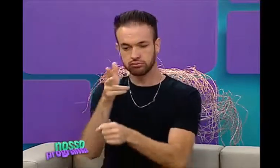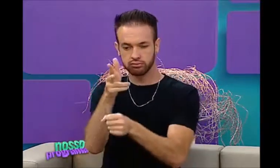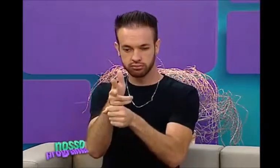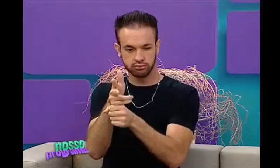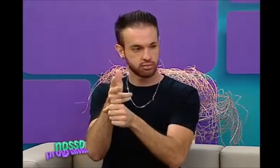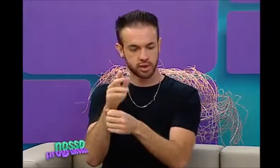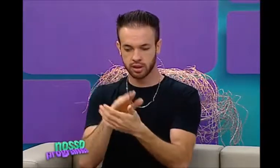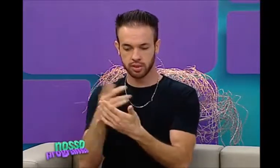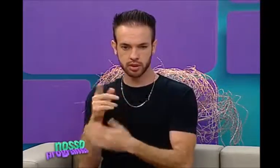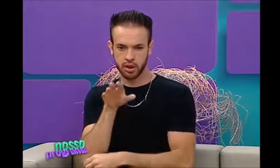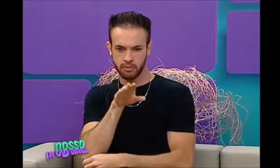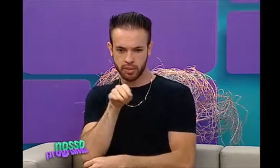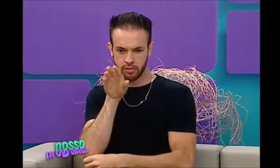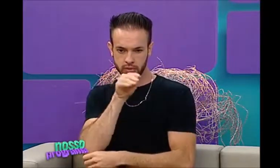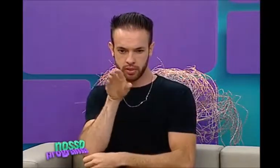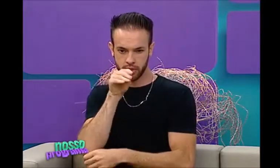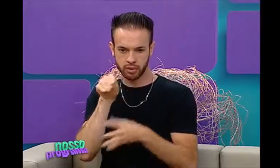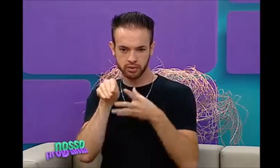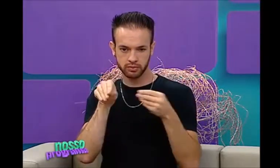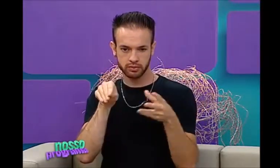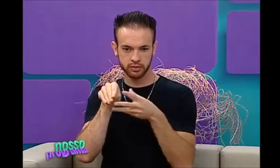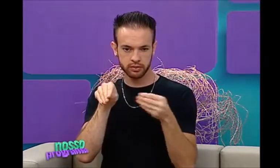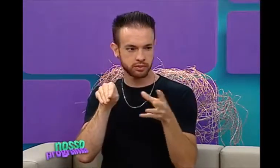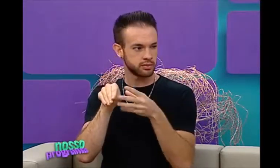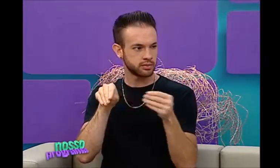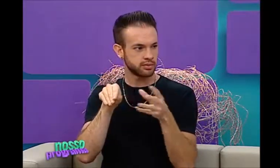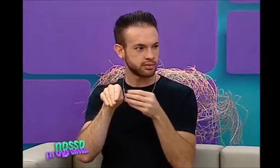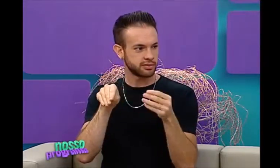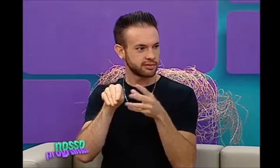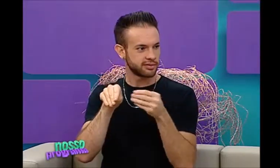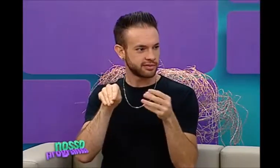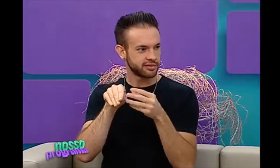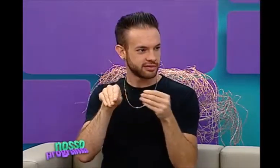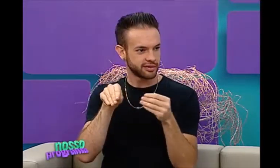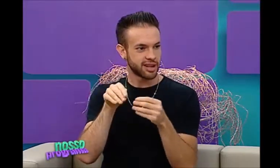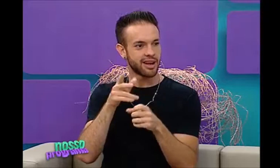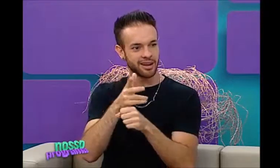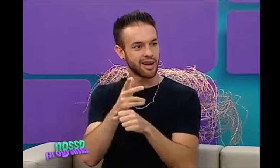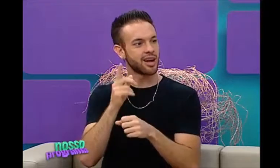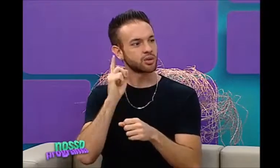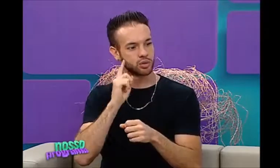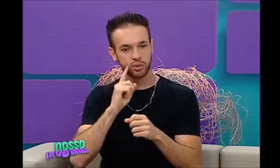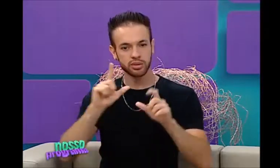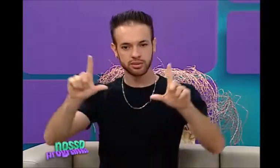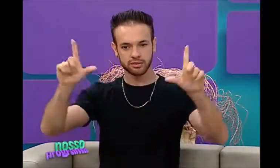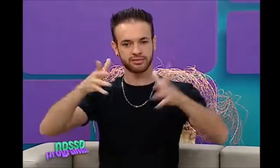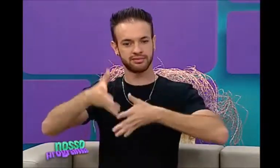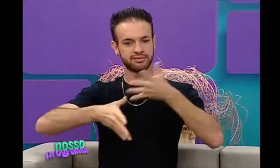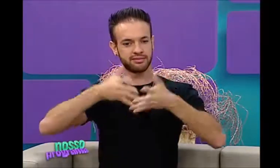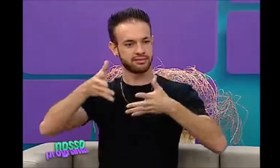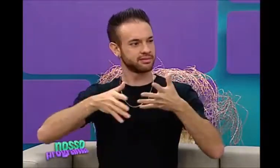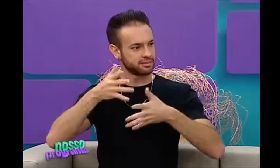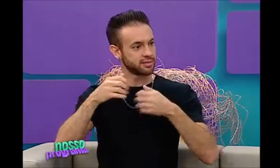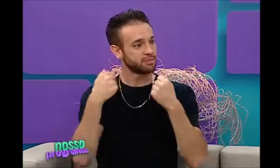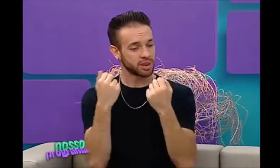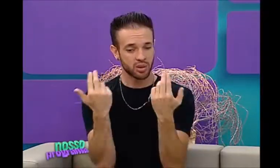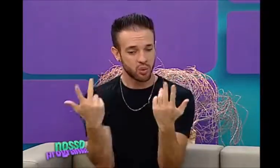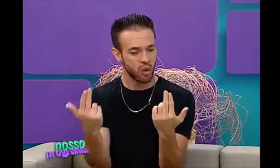lado, né? Num outro lugarzinho, Tipe, sei lá, esqueci o nome. Aí o surdo consegue